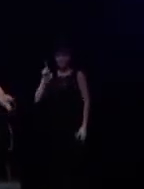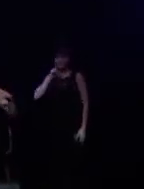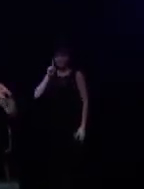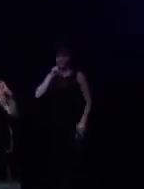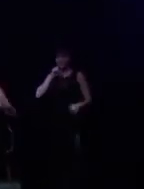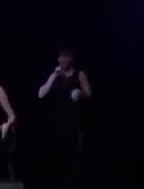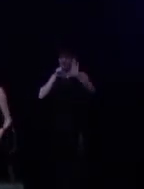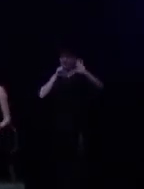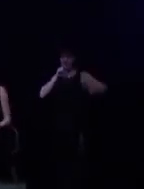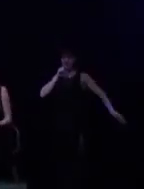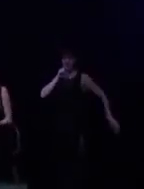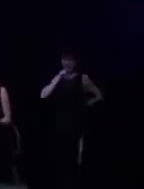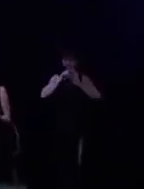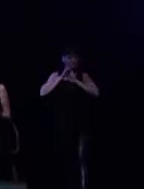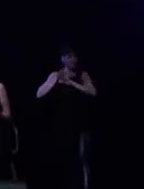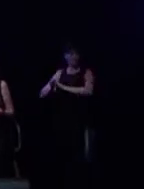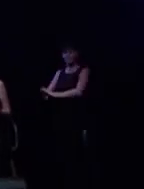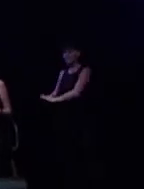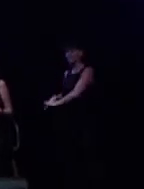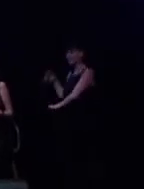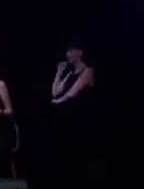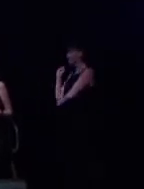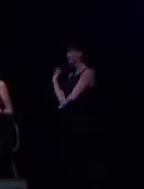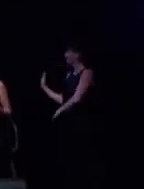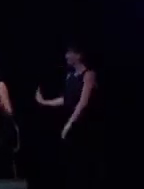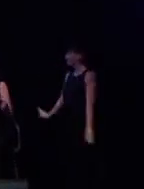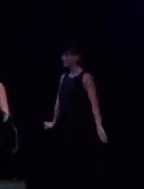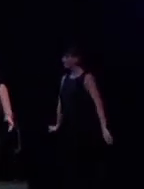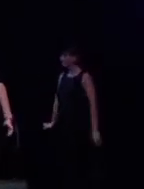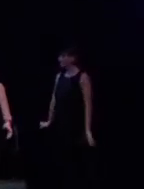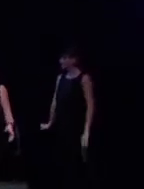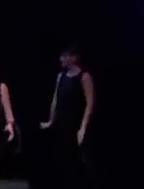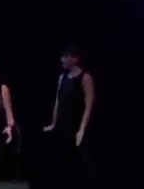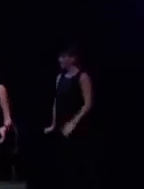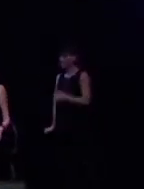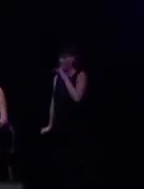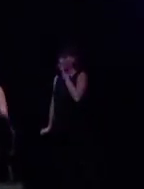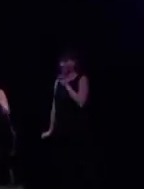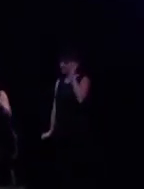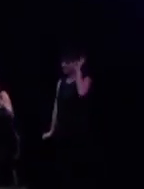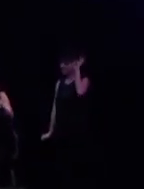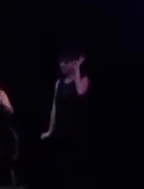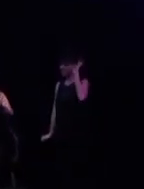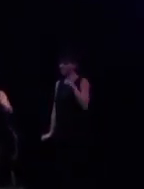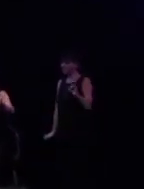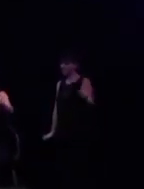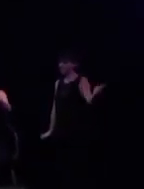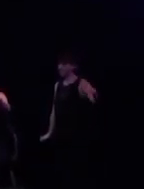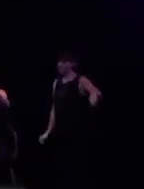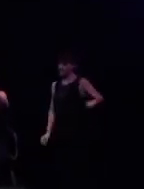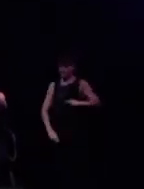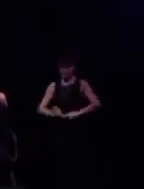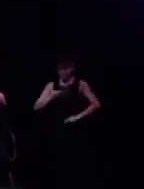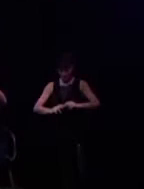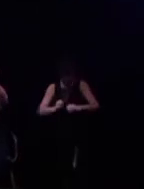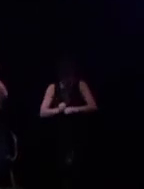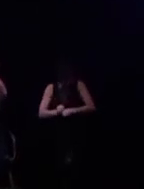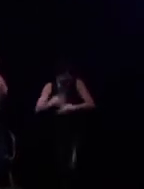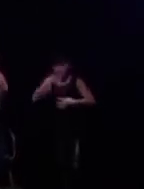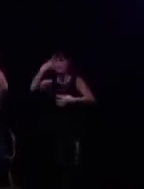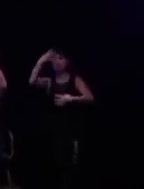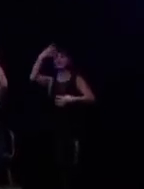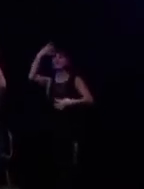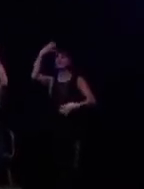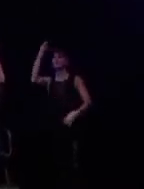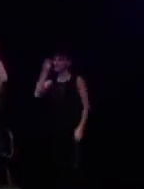Donde todo pasaría y acabaría en el pilón. Y ahora que